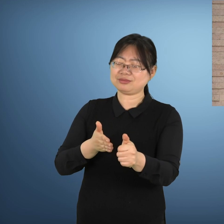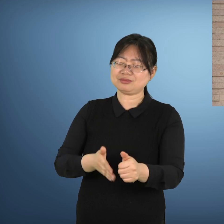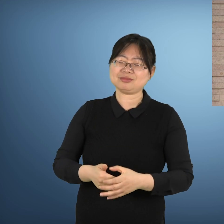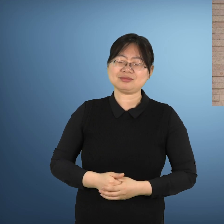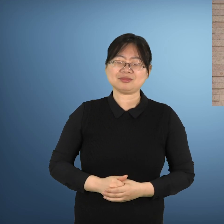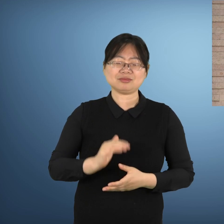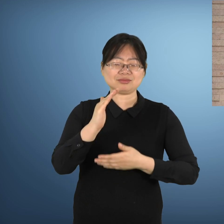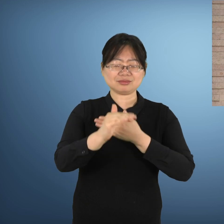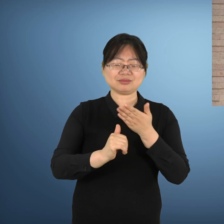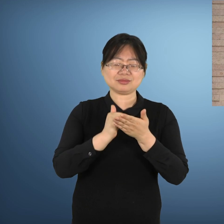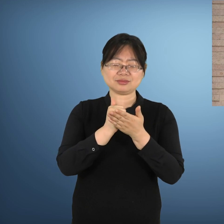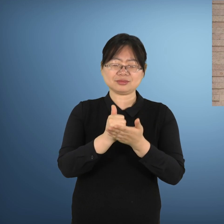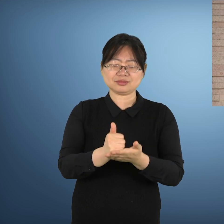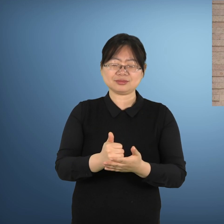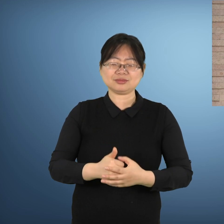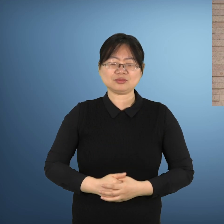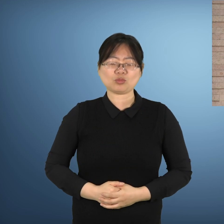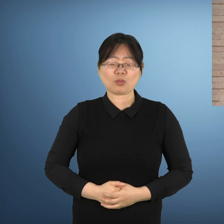하나님,